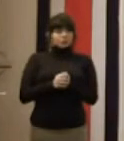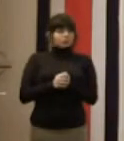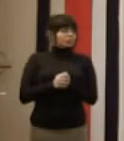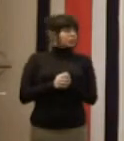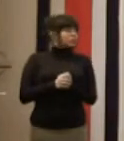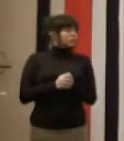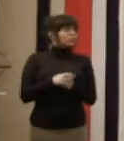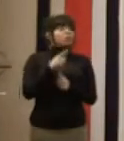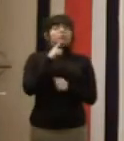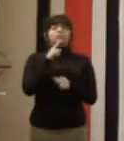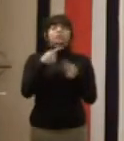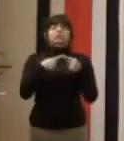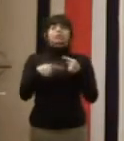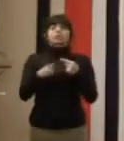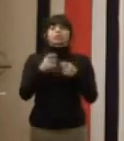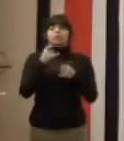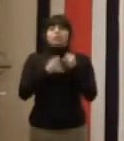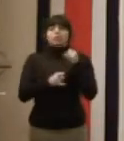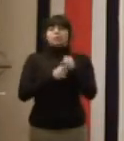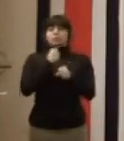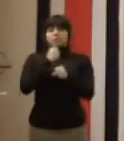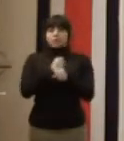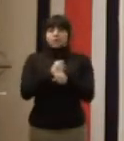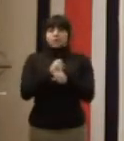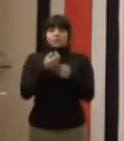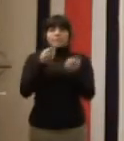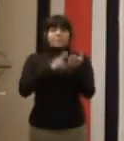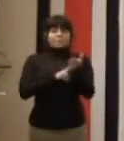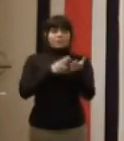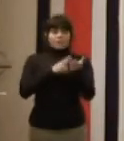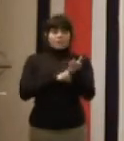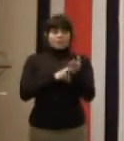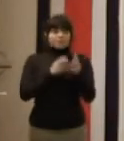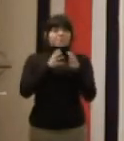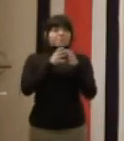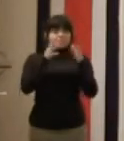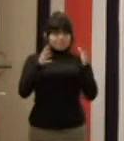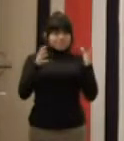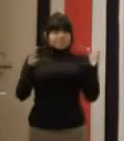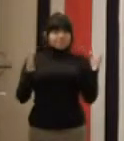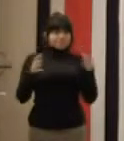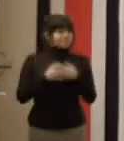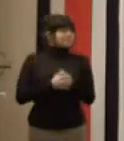En efecto, durante los últimos años, la matrícula ha aumentado.